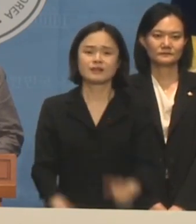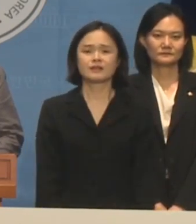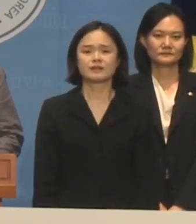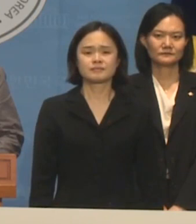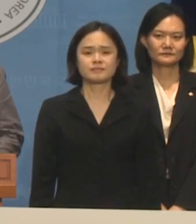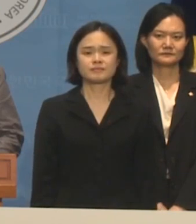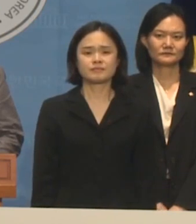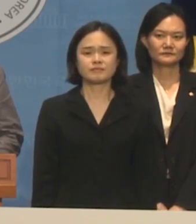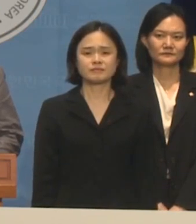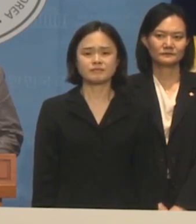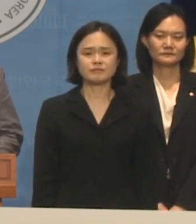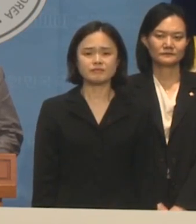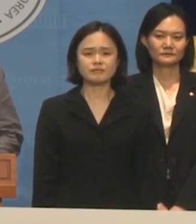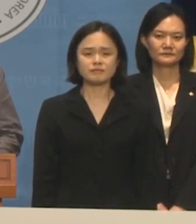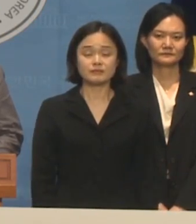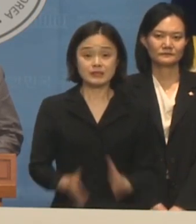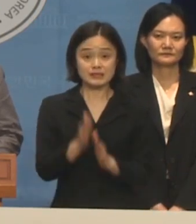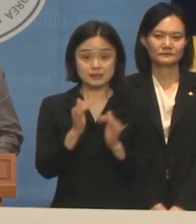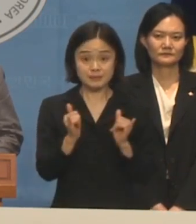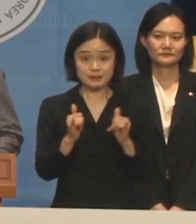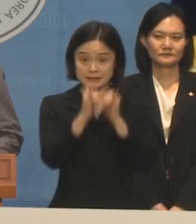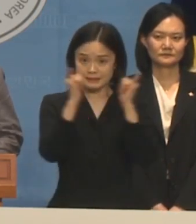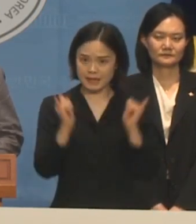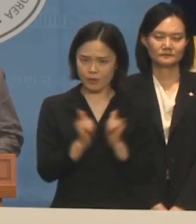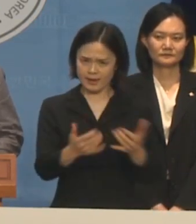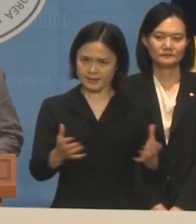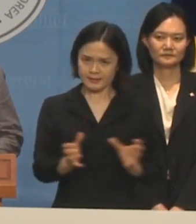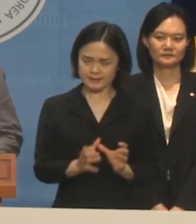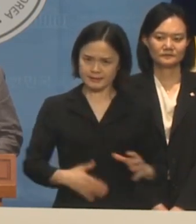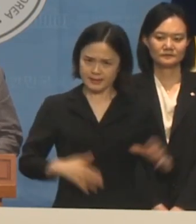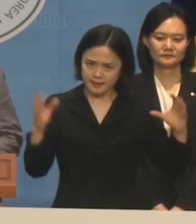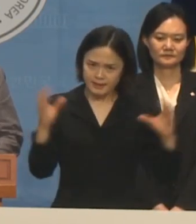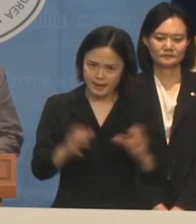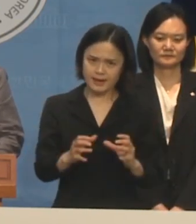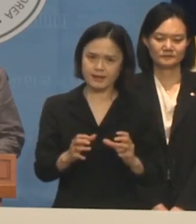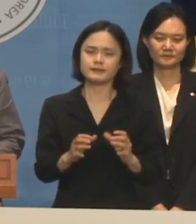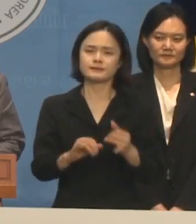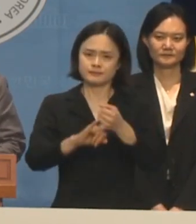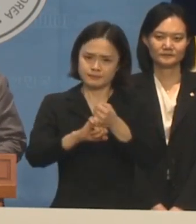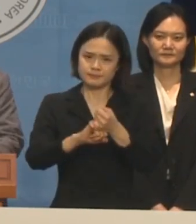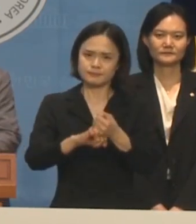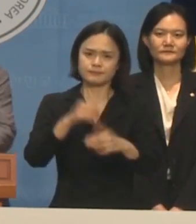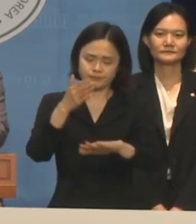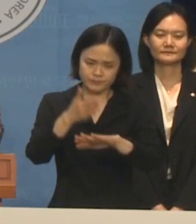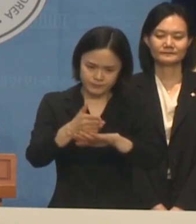경실련을 비롯한 시민사회도 함께 힘을 보태겠습니다. 감사합니다.